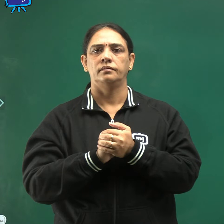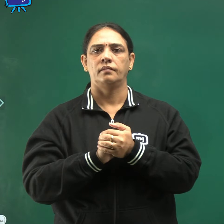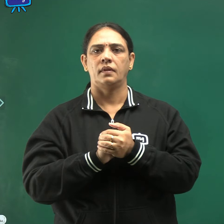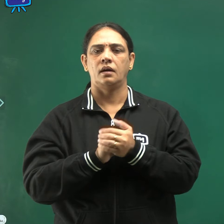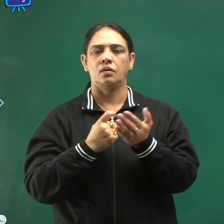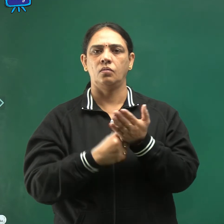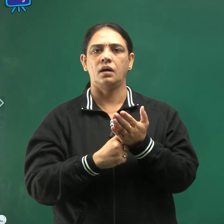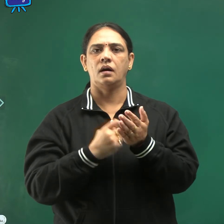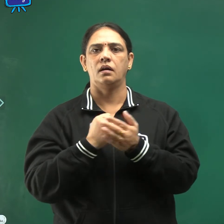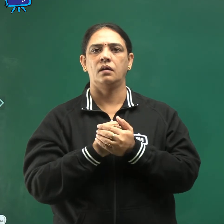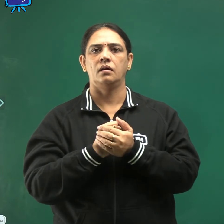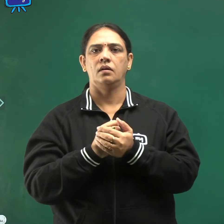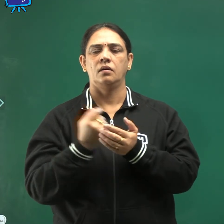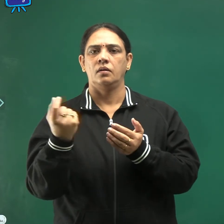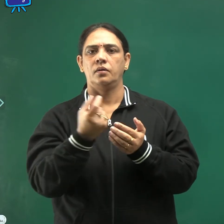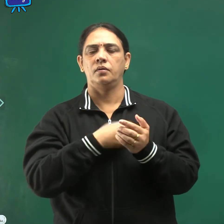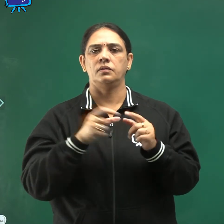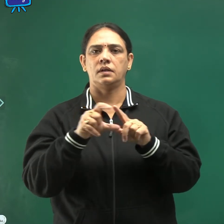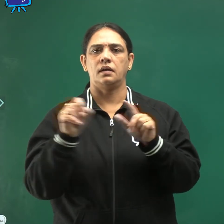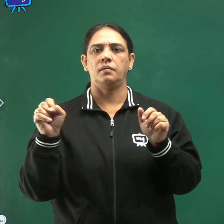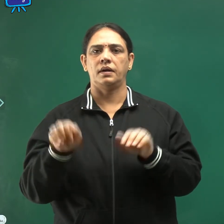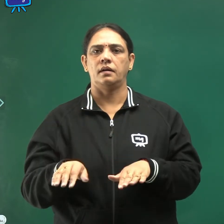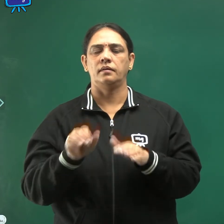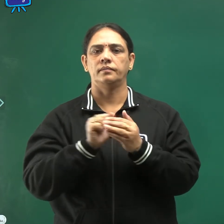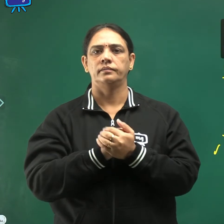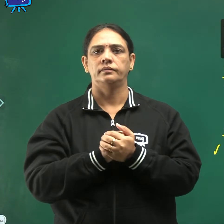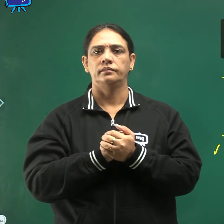रूल का प्रयोग करेंगे।